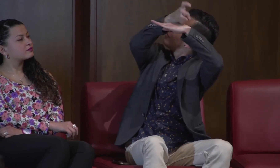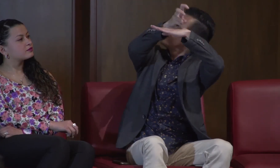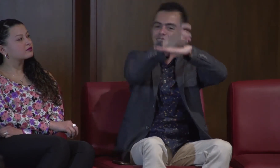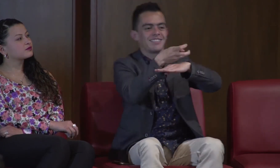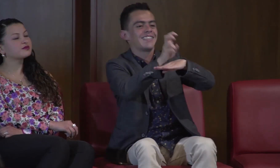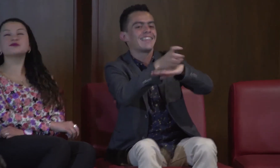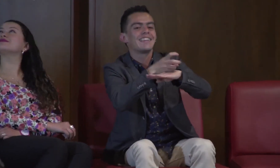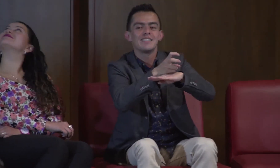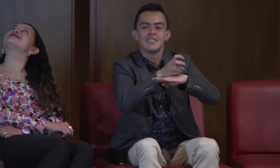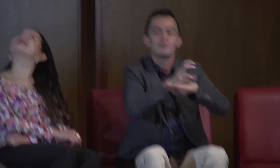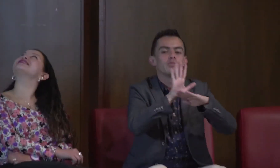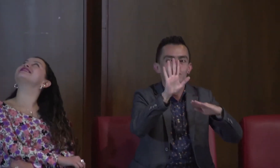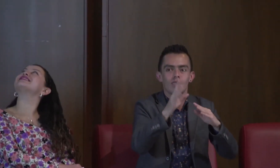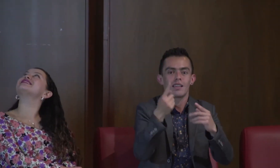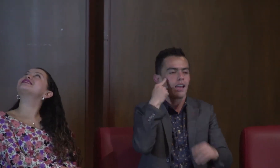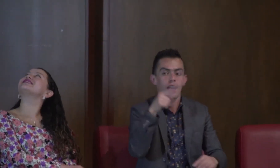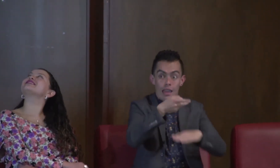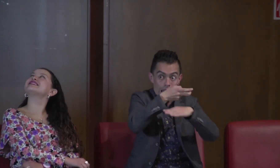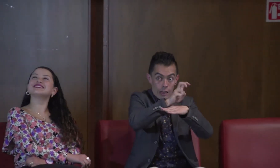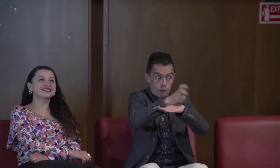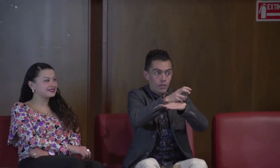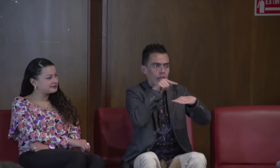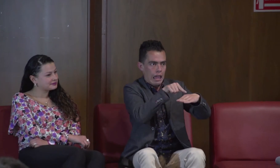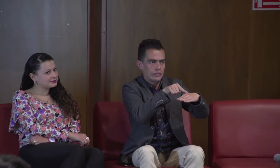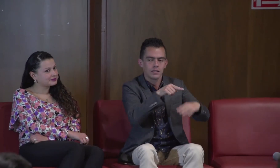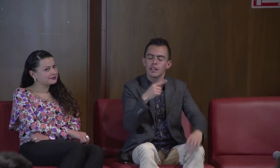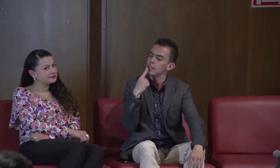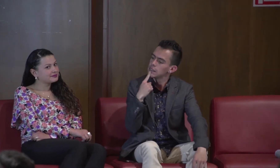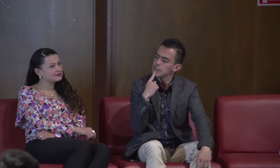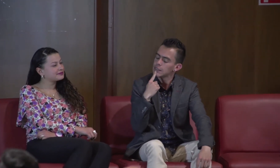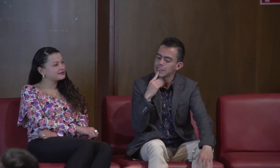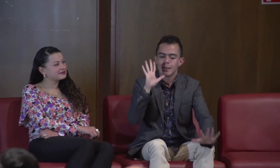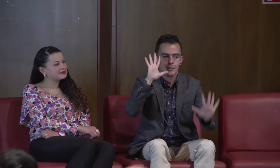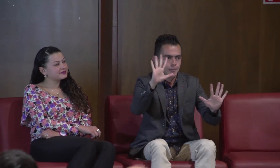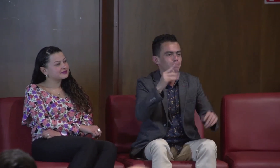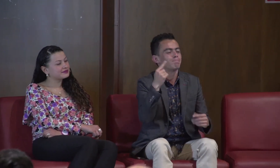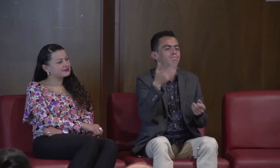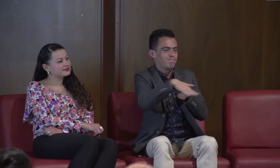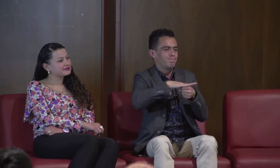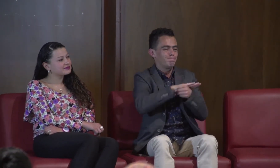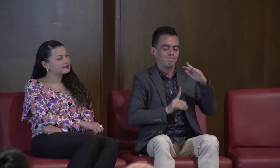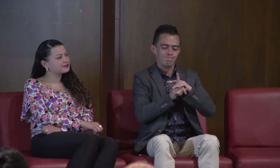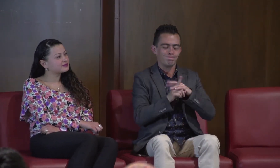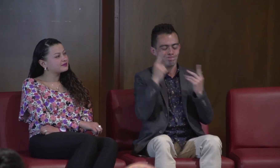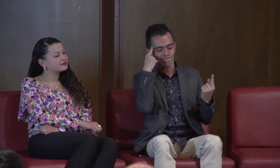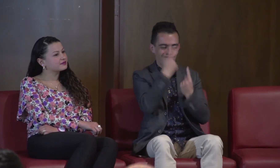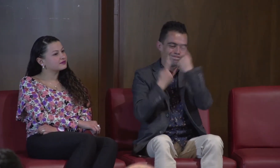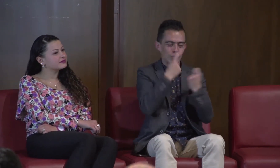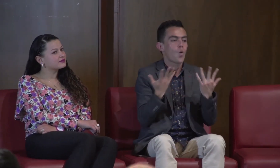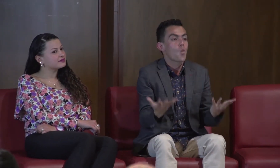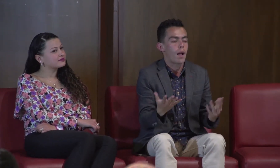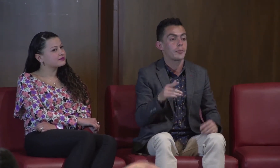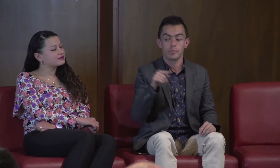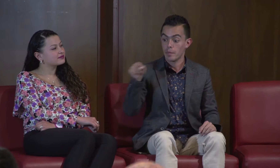La voy a hacer un poco más arriba para que todos la vean. Y esta seña de conflicto, teníamos que hacer un